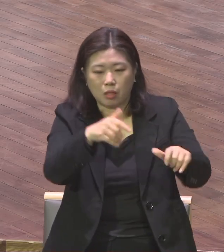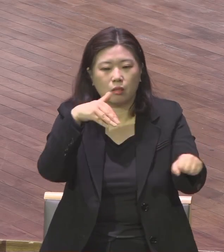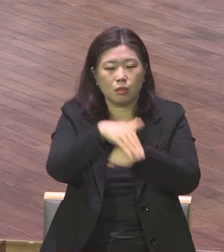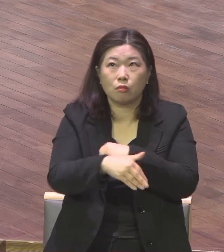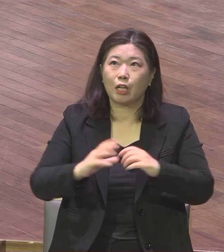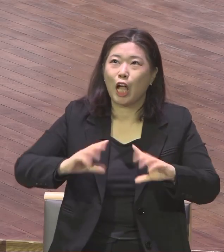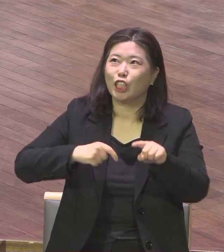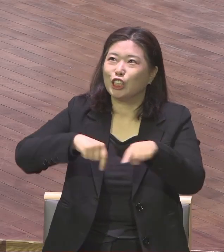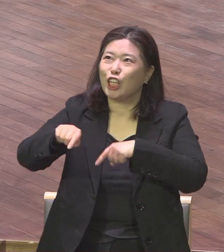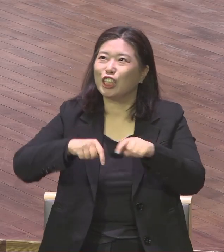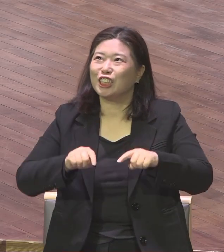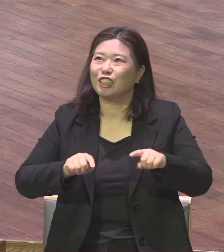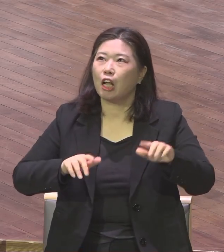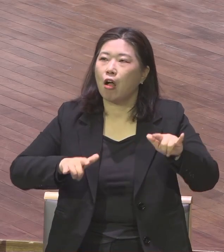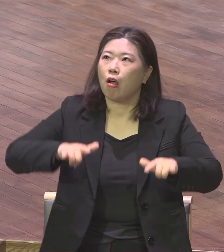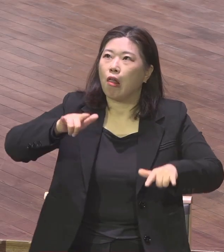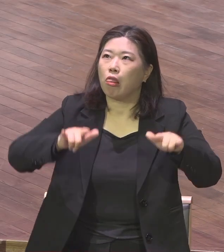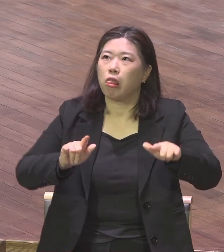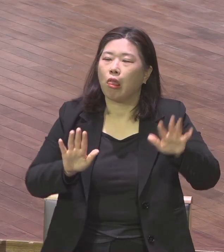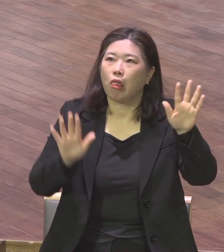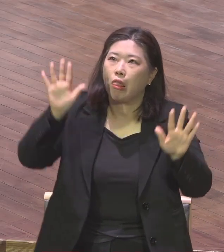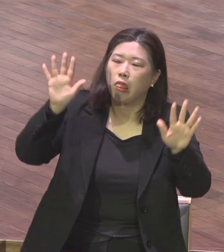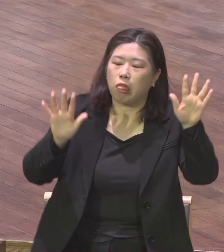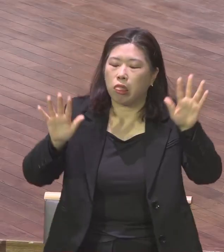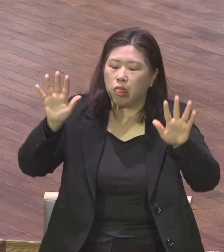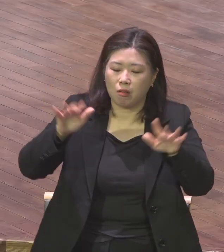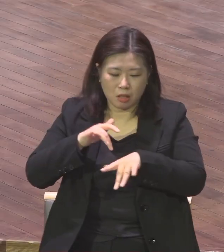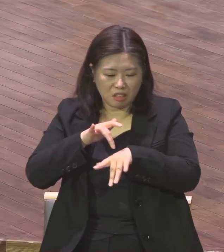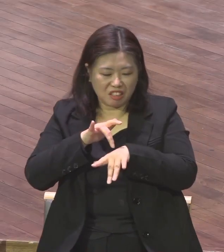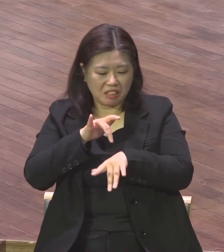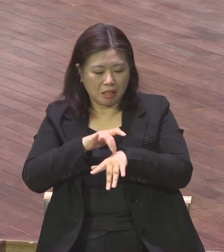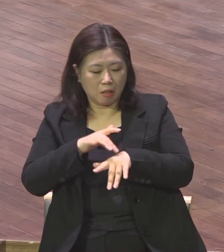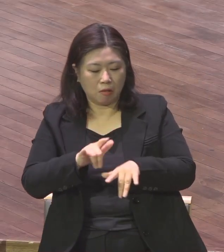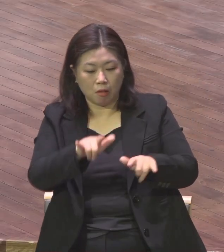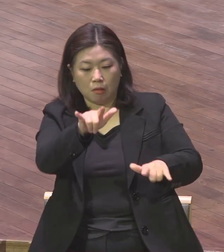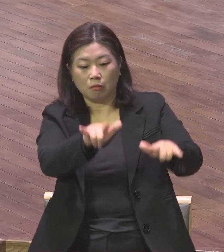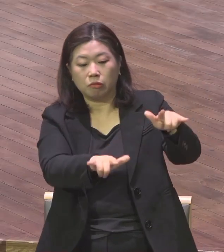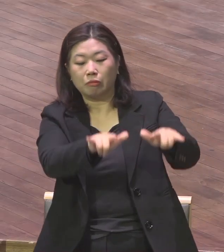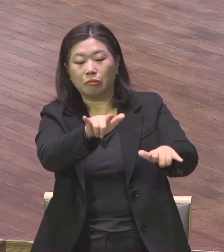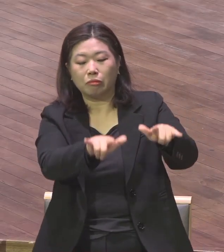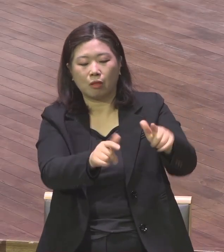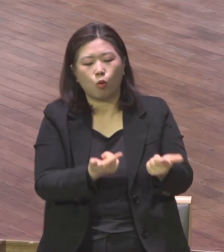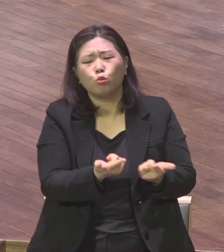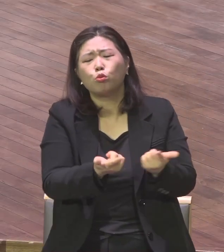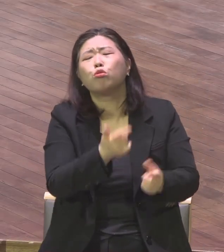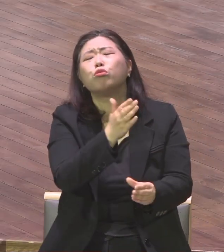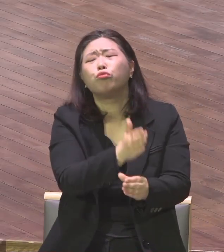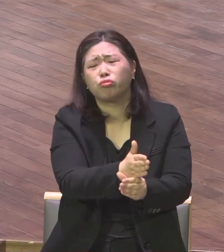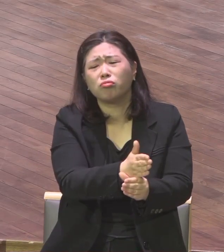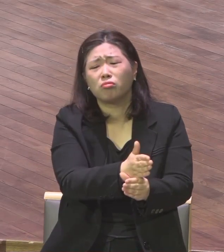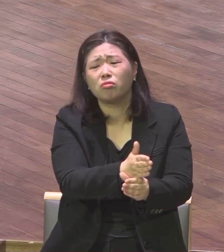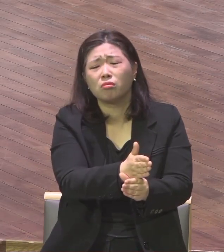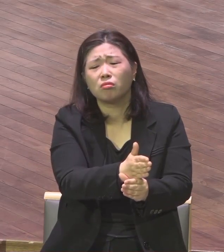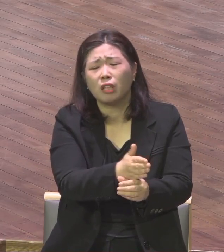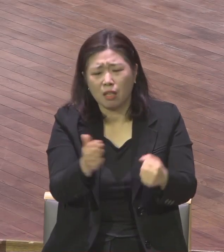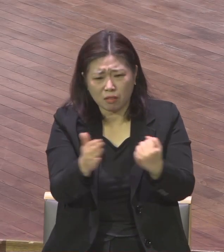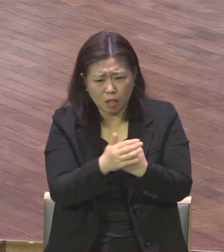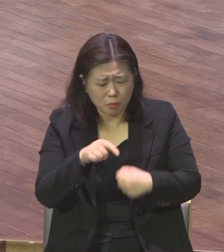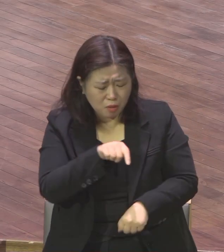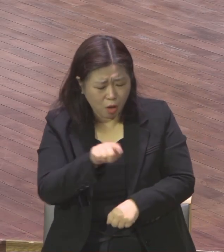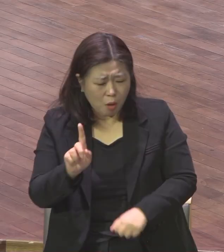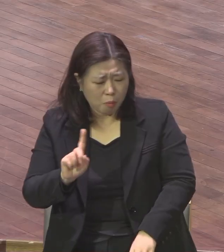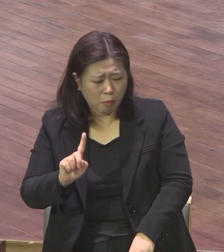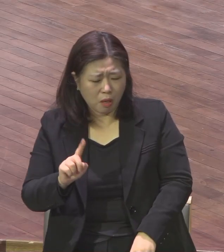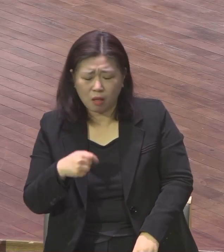위해서 구원받은 이 세상, 사단 장악하는 세상에 빠져나왔기 때문에, 우리 세상 사람이 아니에요. 우리는 전국